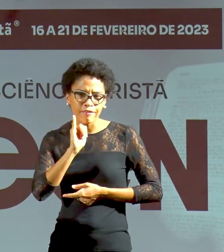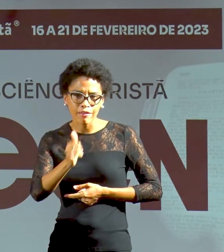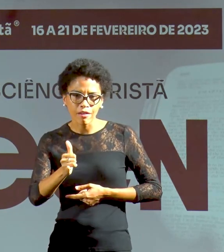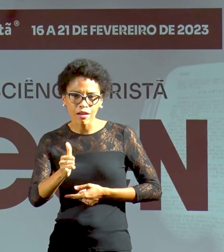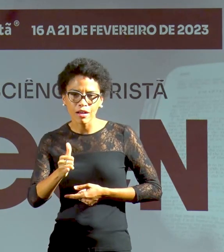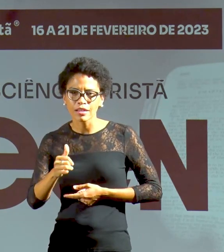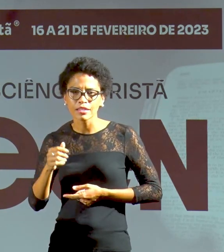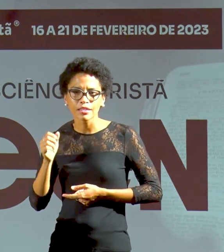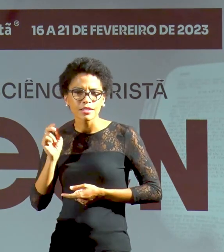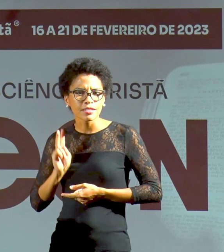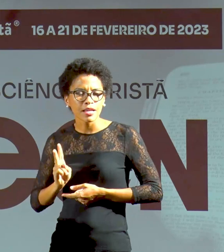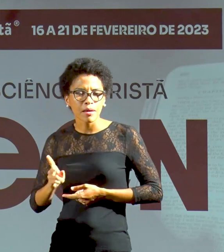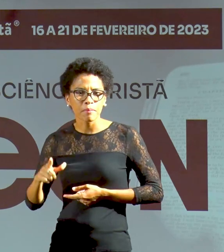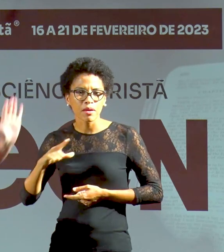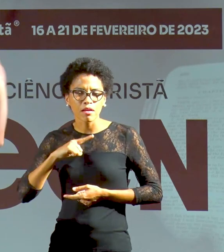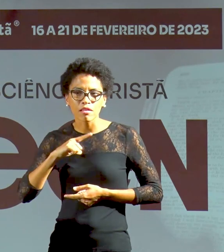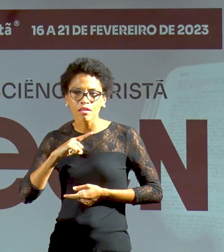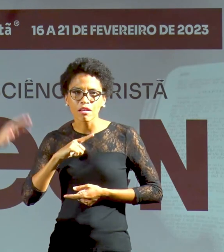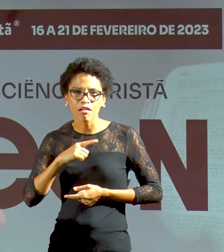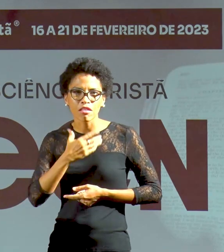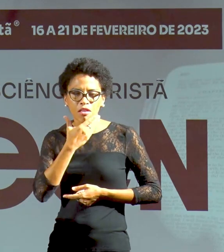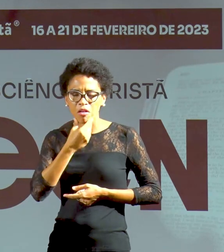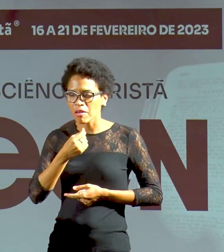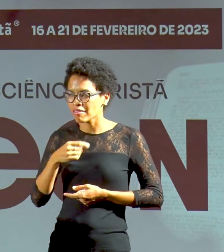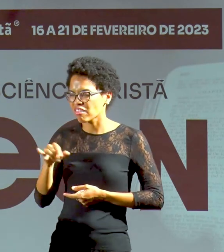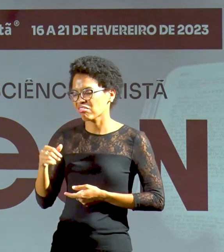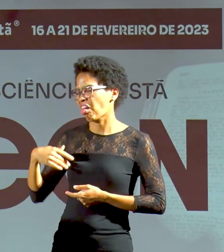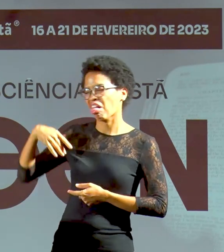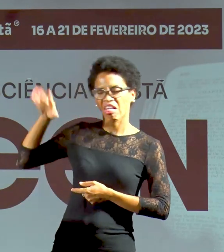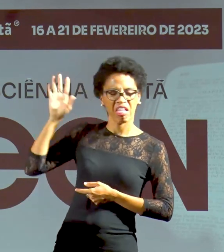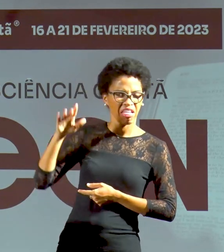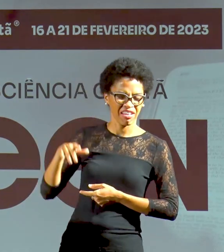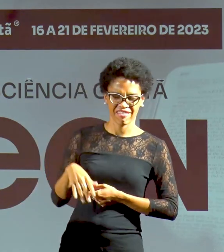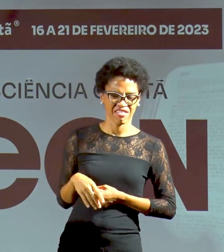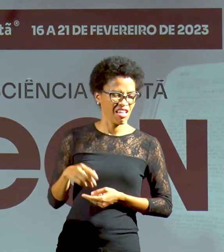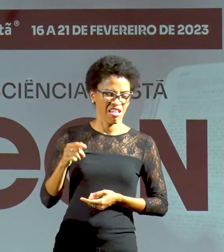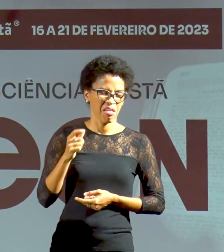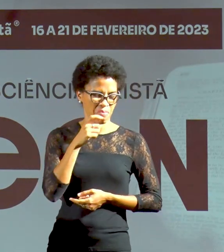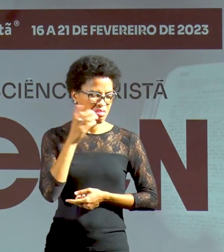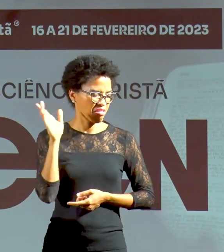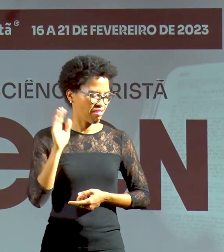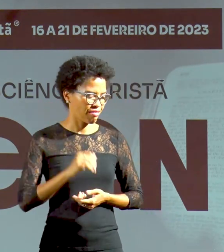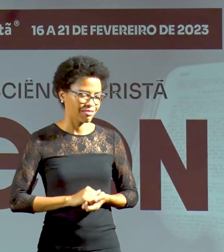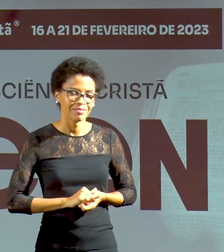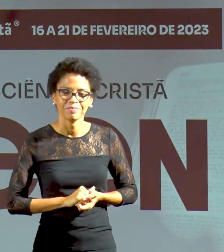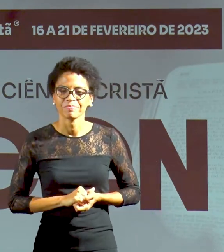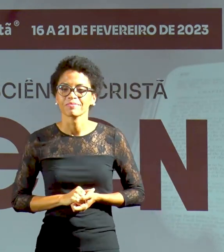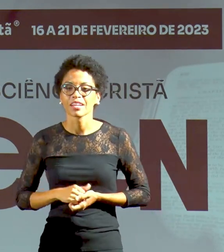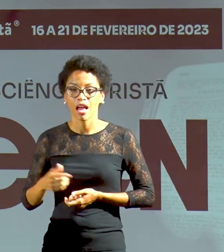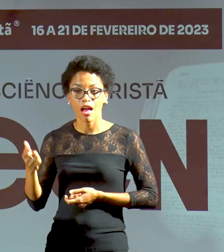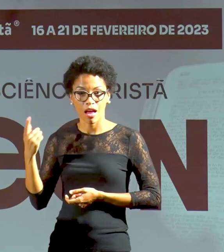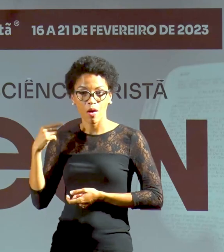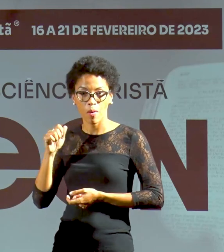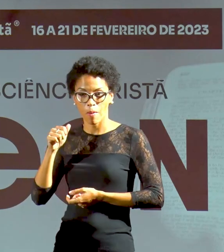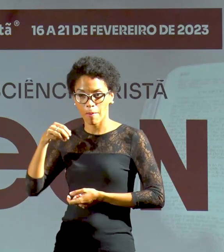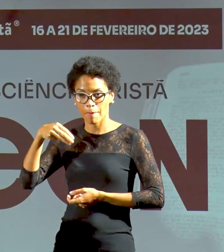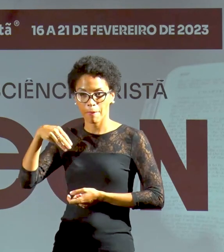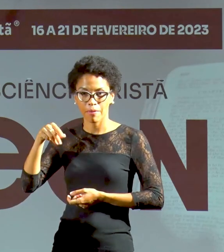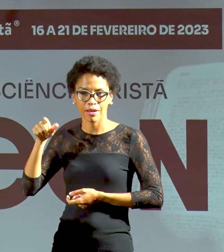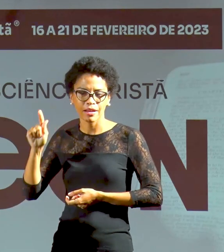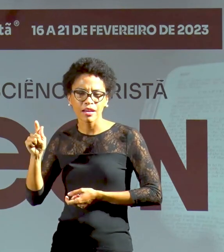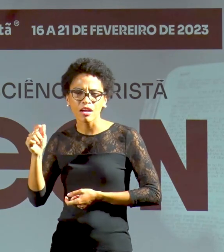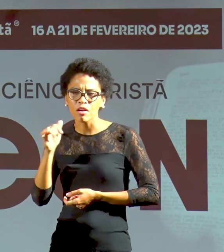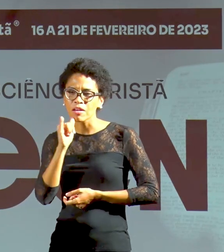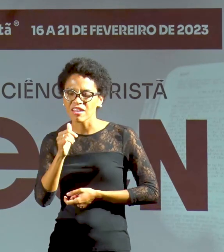sempre tem um homem sentado lá do outro falando sai para lá não sei o quê ó lá na minha terra eu chamaria você de